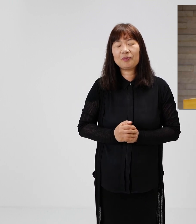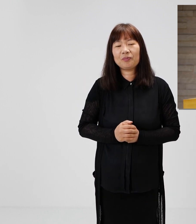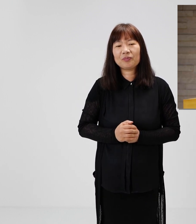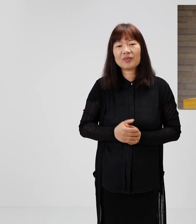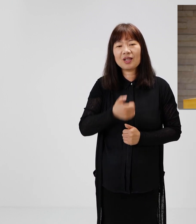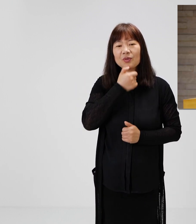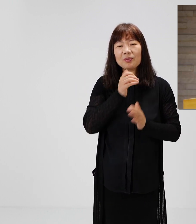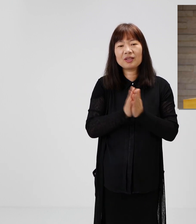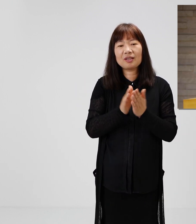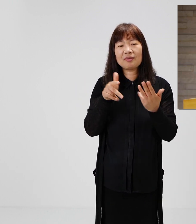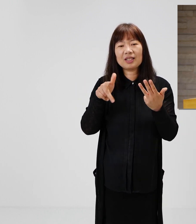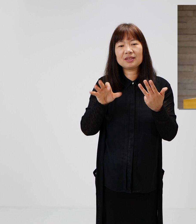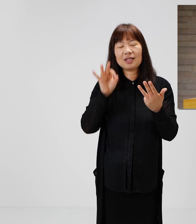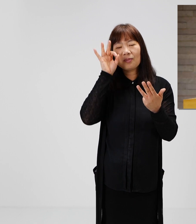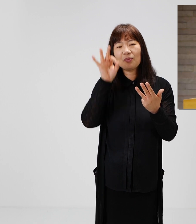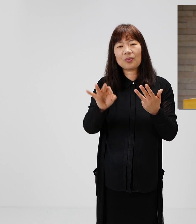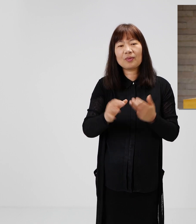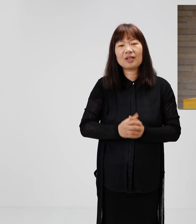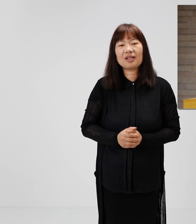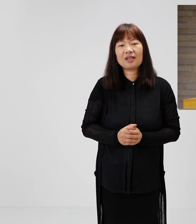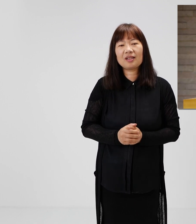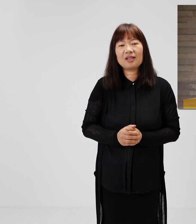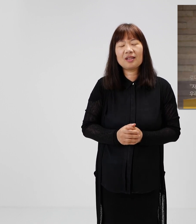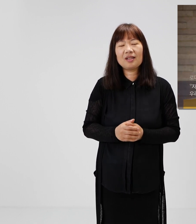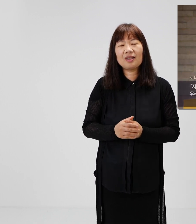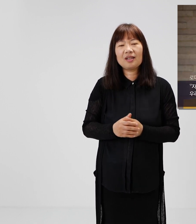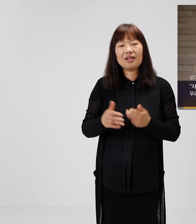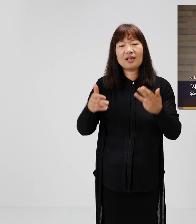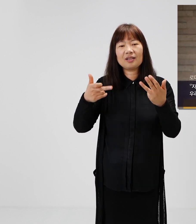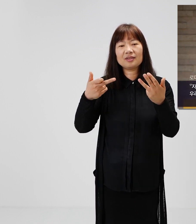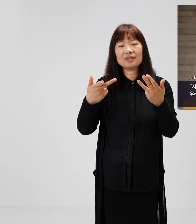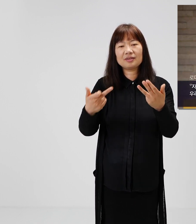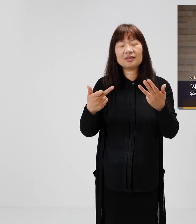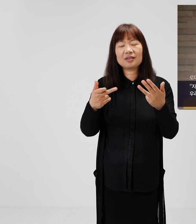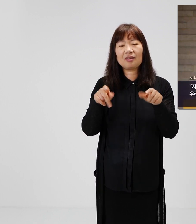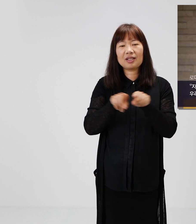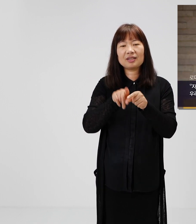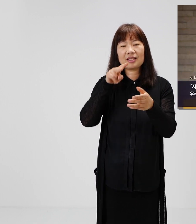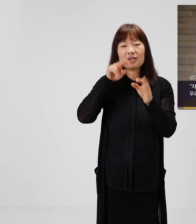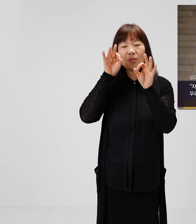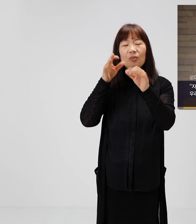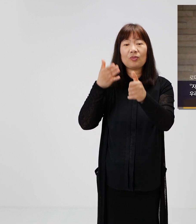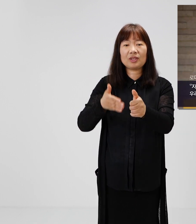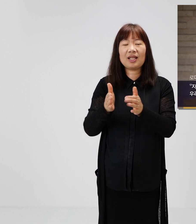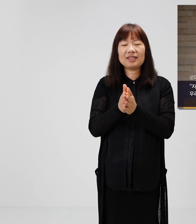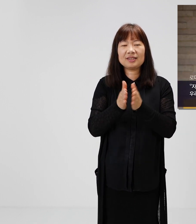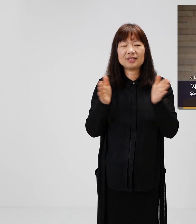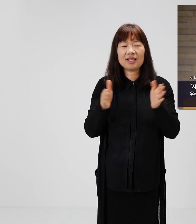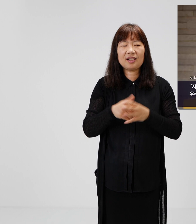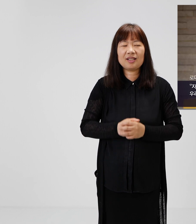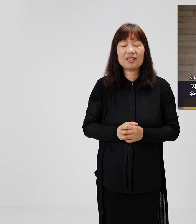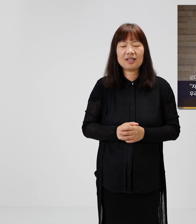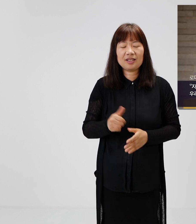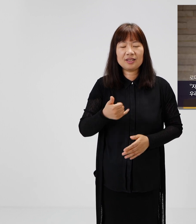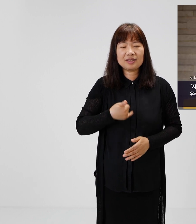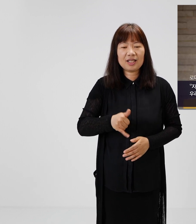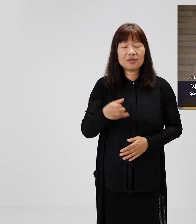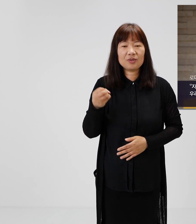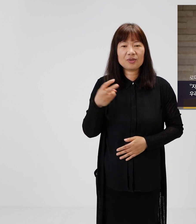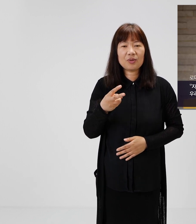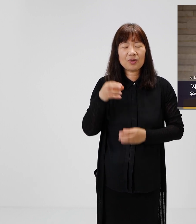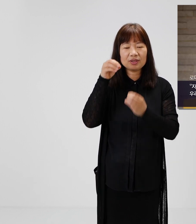그래서 로마서 8장에 보면 17절에 같이 한번 읽어보십시다. 시작. 자녀이면